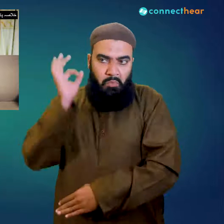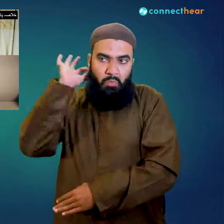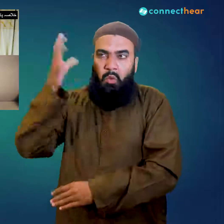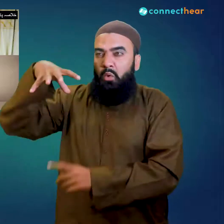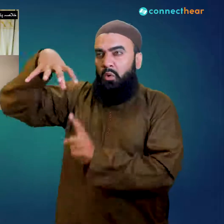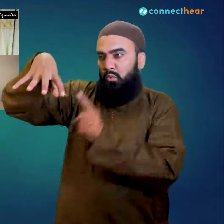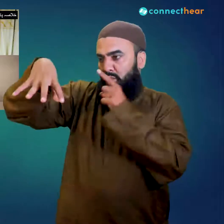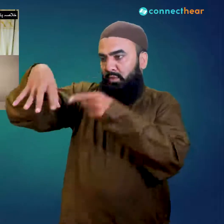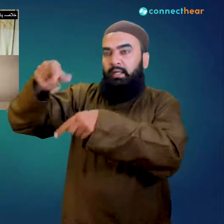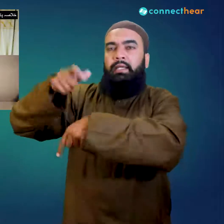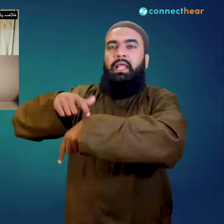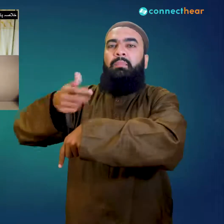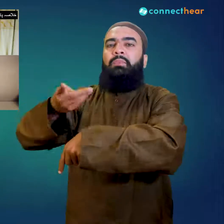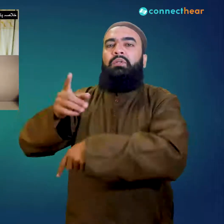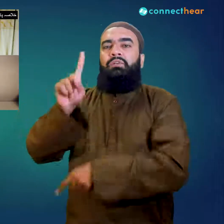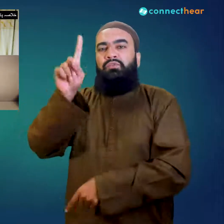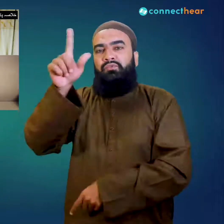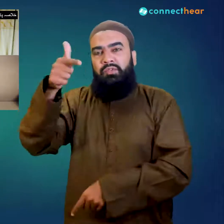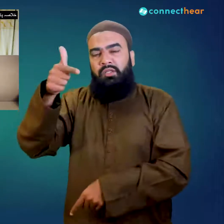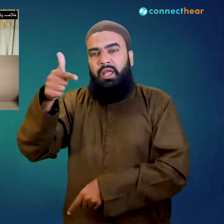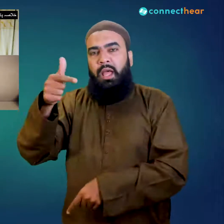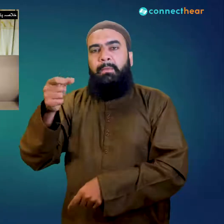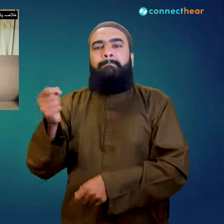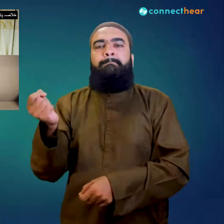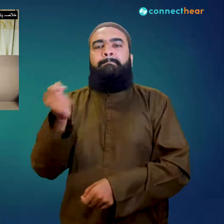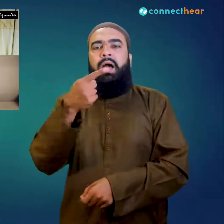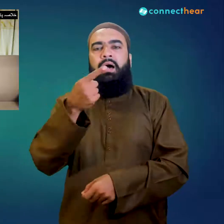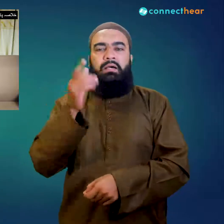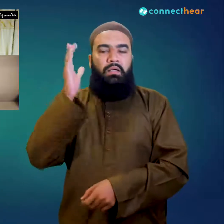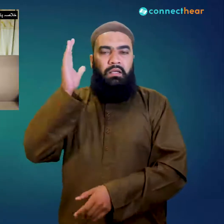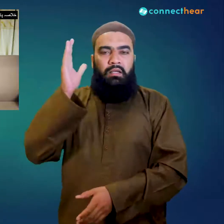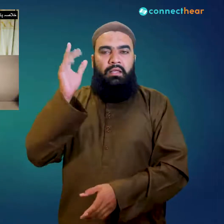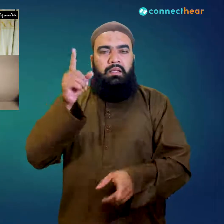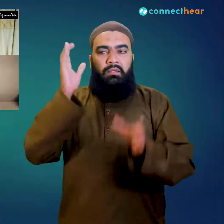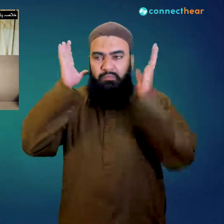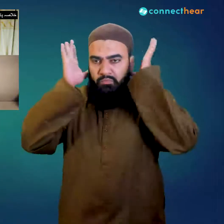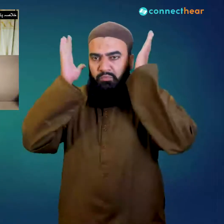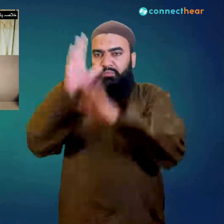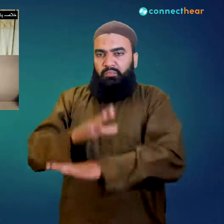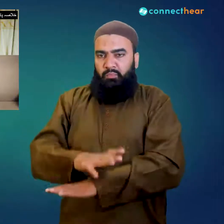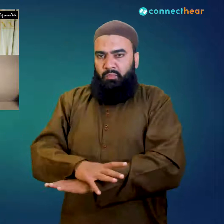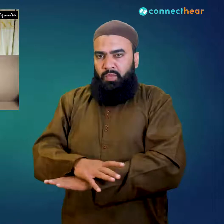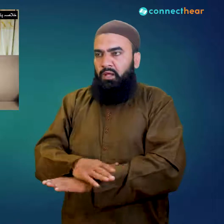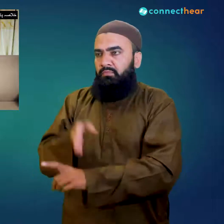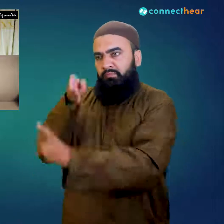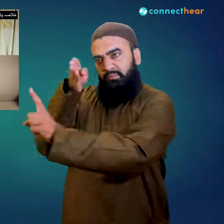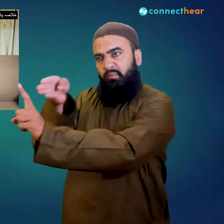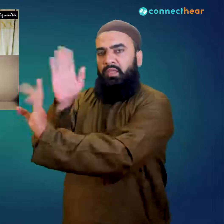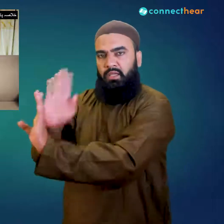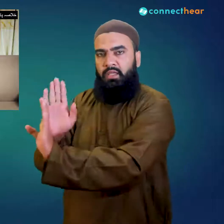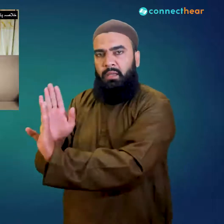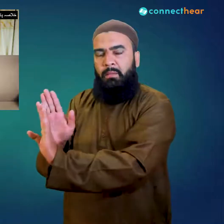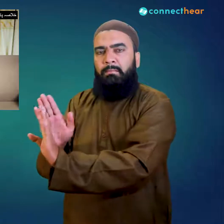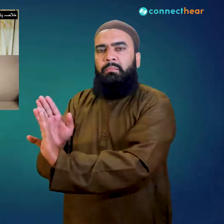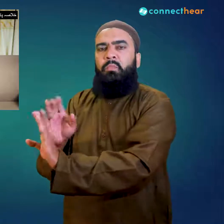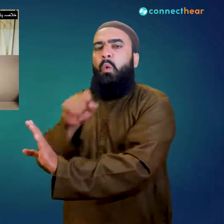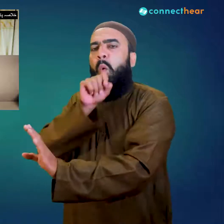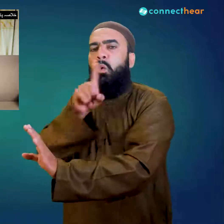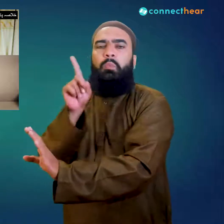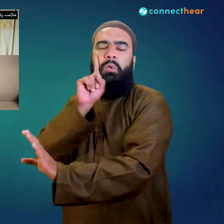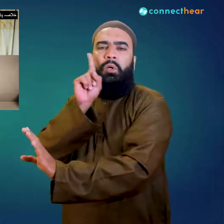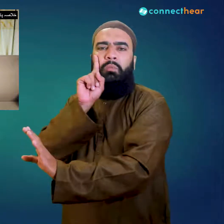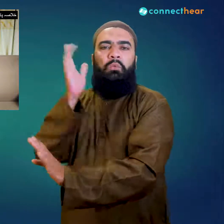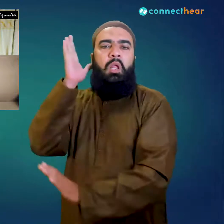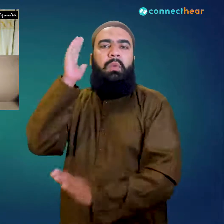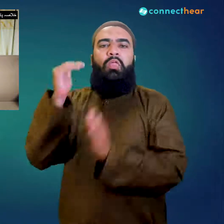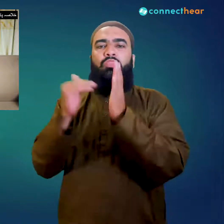کر کے نماز پڑھی جاتی رہی، یہاں تک کہ جب یہ حکم نازل ہوا تو آپ صلی اللہ علیہ وسلم ظہر کی نماز